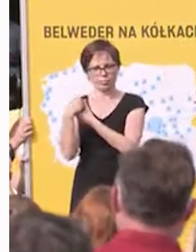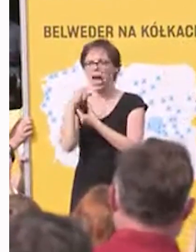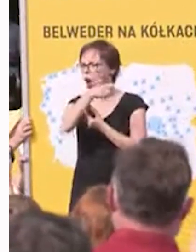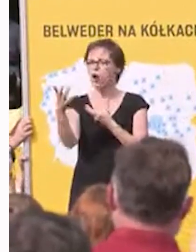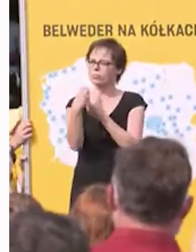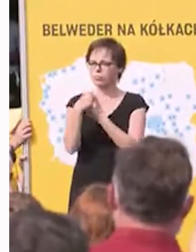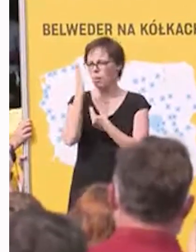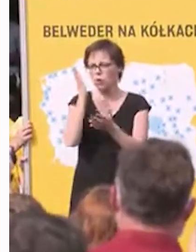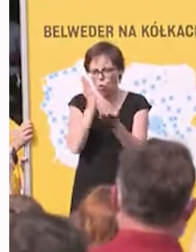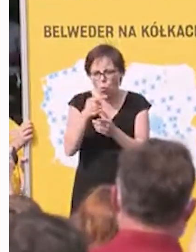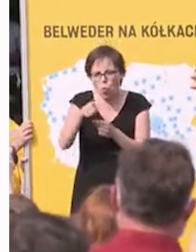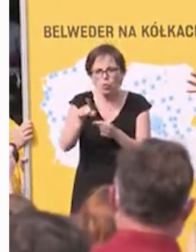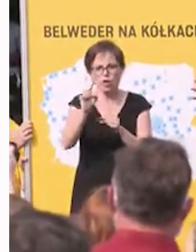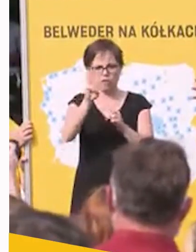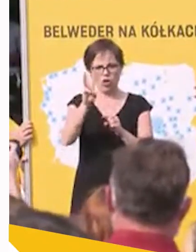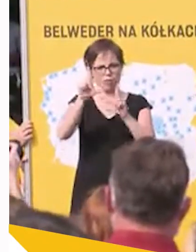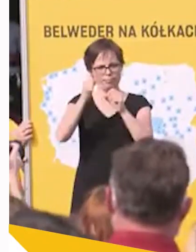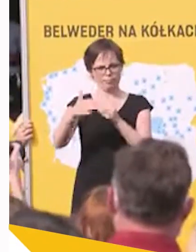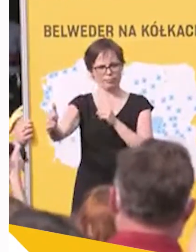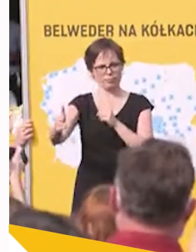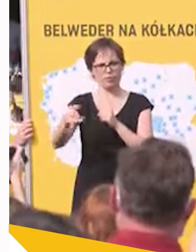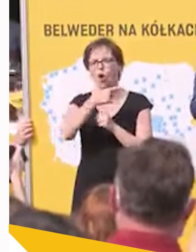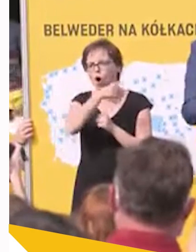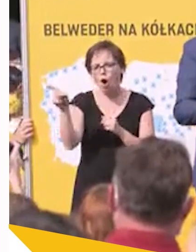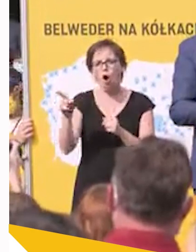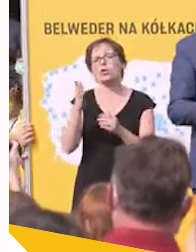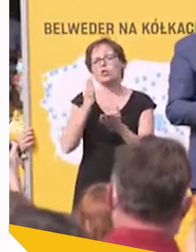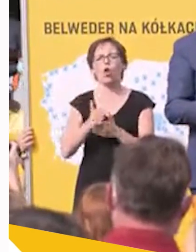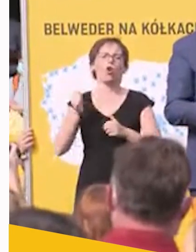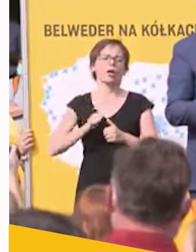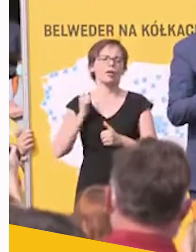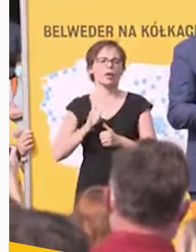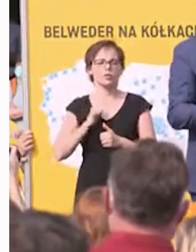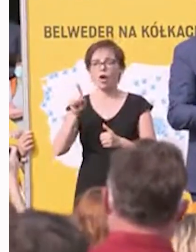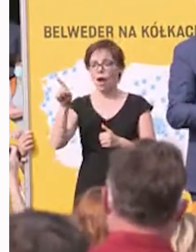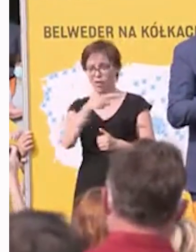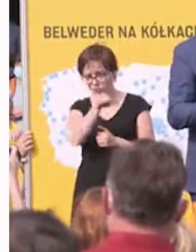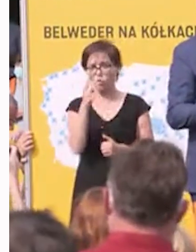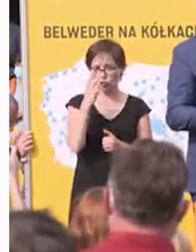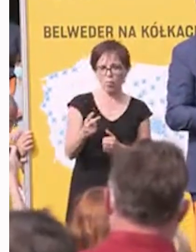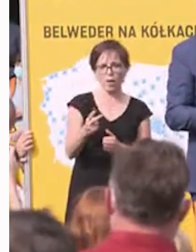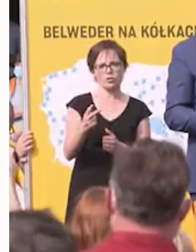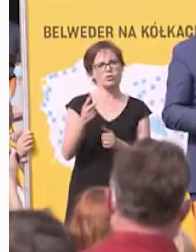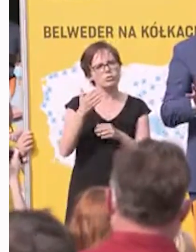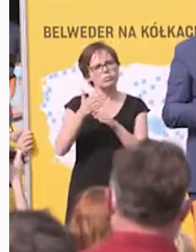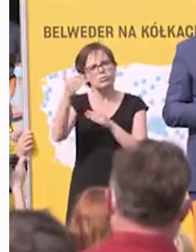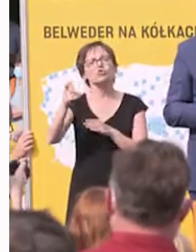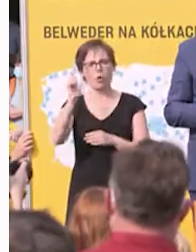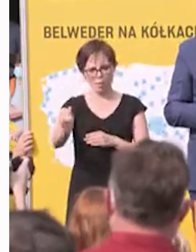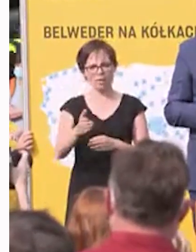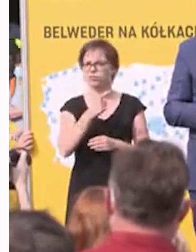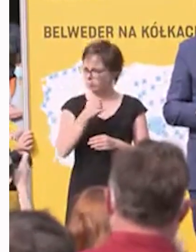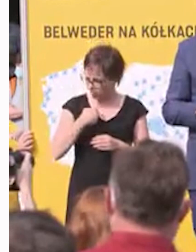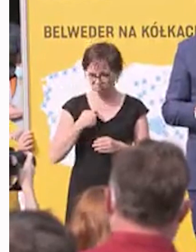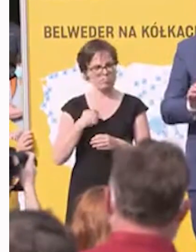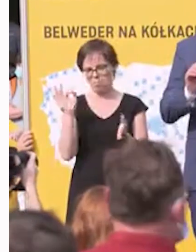wtorku. Oni będą zawsze przekonani już od tej pory. Oni tylko tak siedzieli. Zobaczycie, co będzie się działo. Gwarantuję to